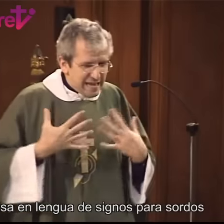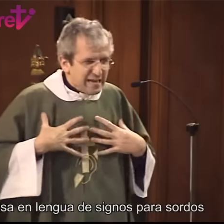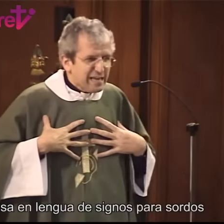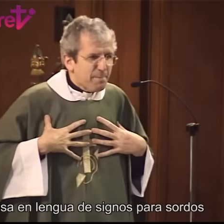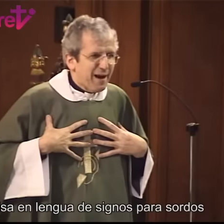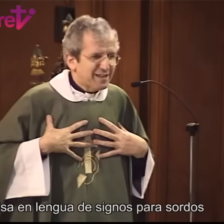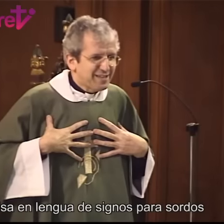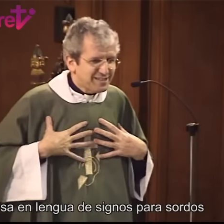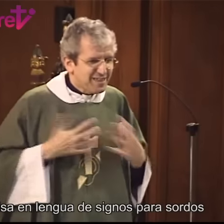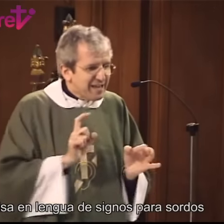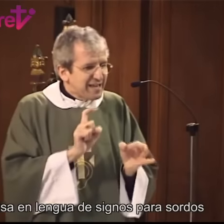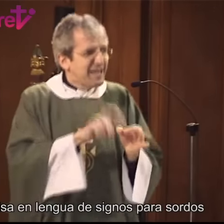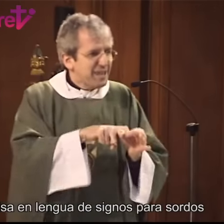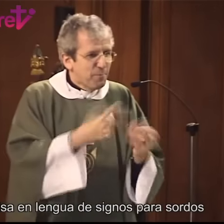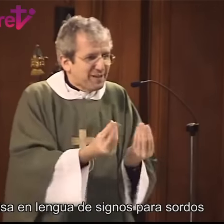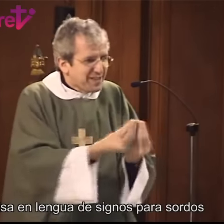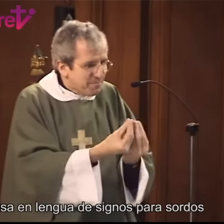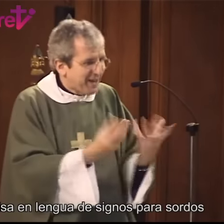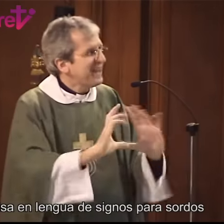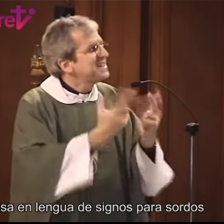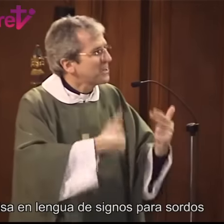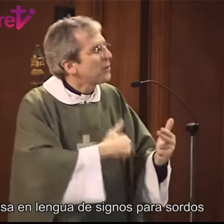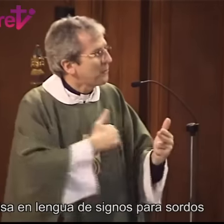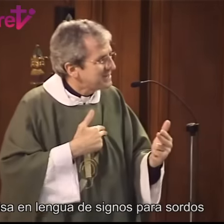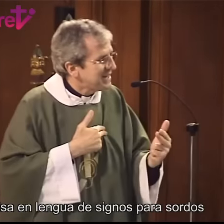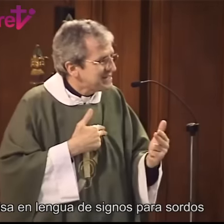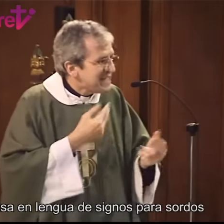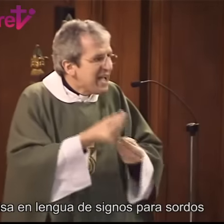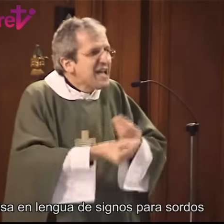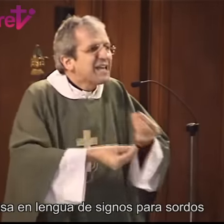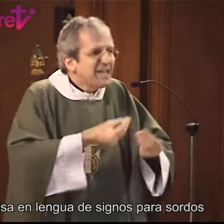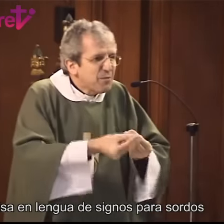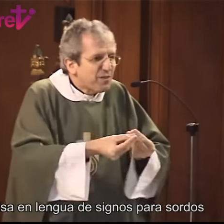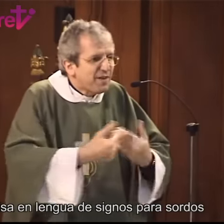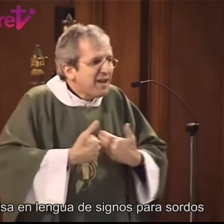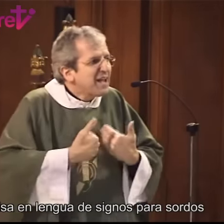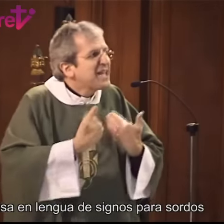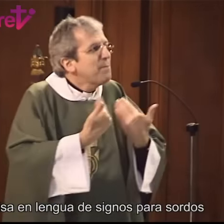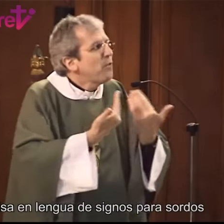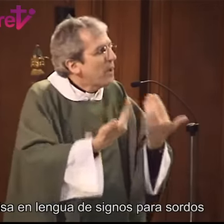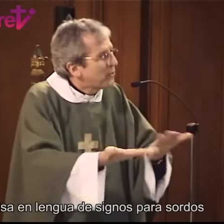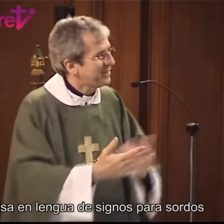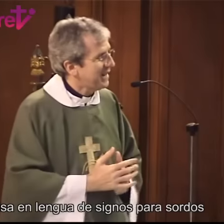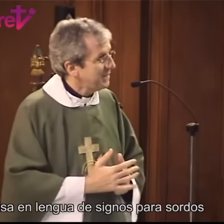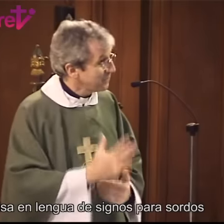¿qué parte? Es decir, ¿qué debo participar en ese cuerpo que es la Iglesia? ¿Qué debo hacer? ¿Qué puedo aportar?